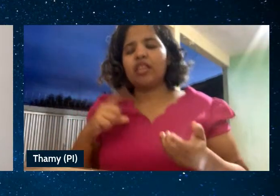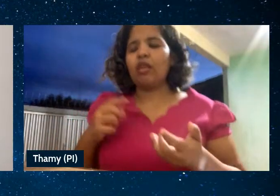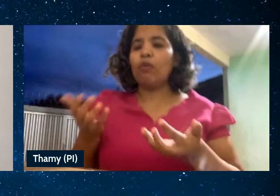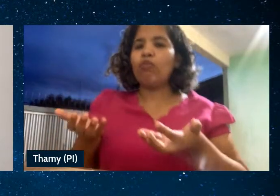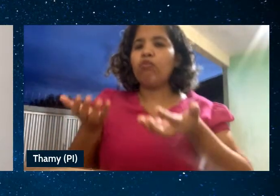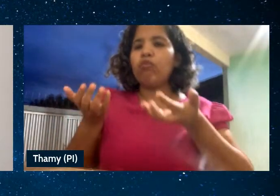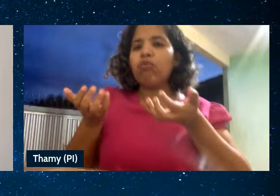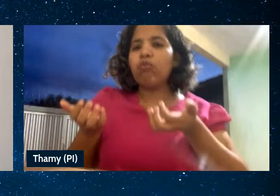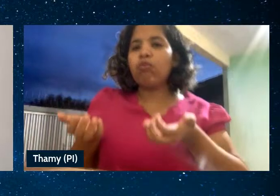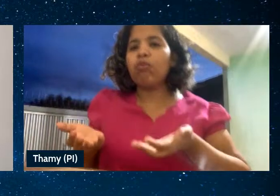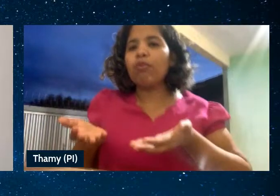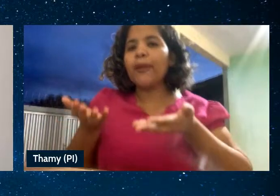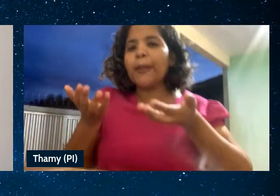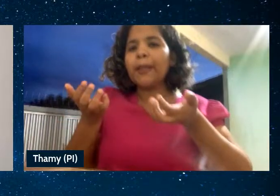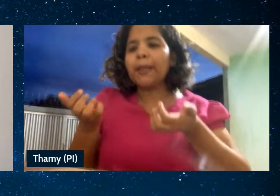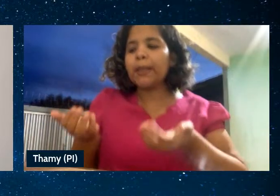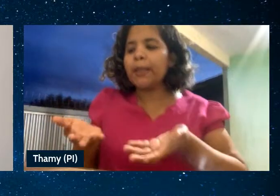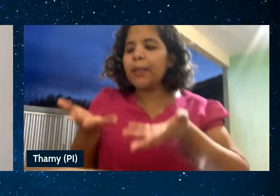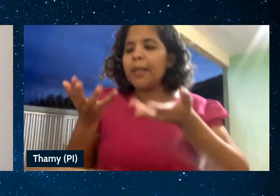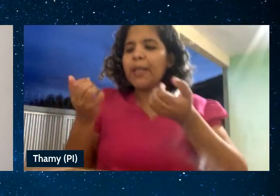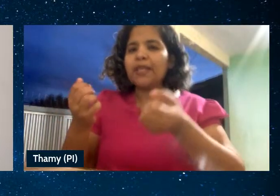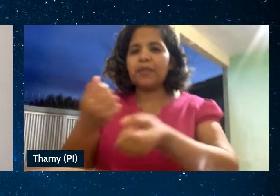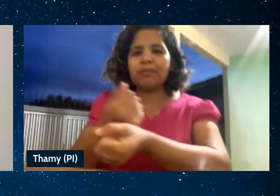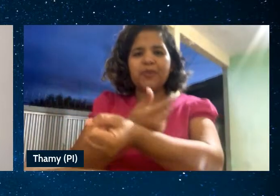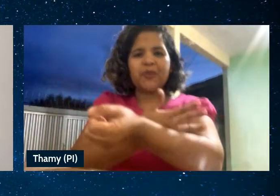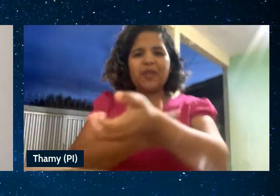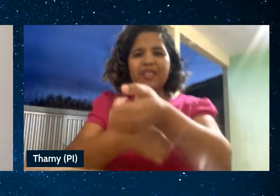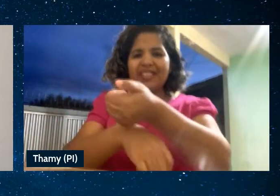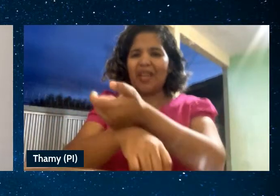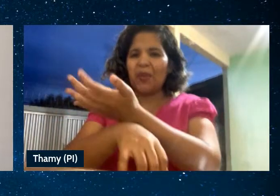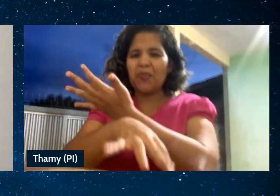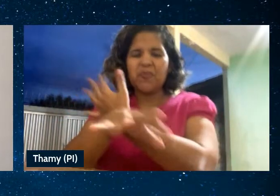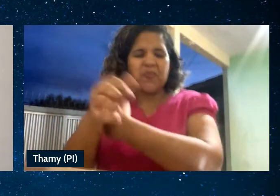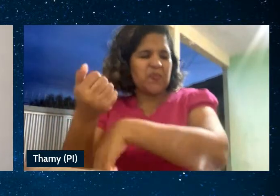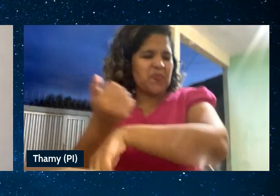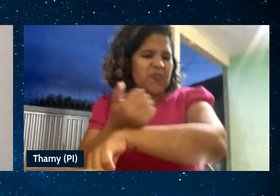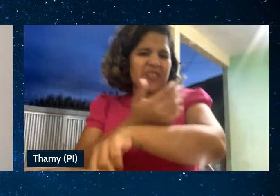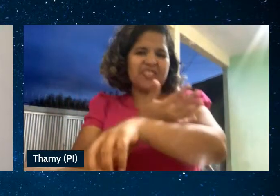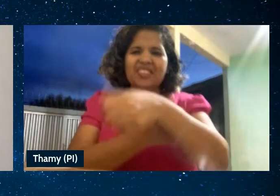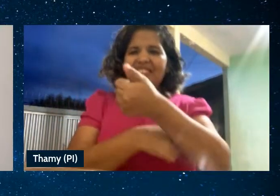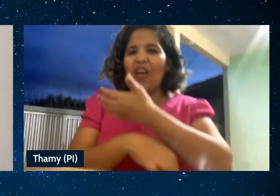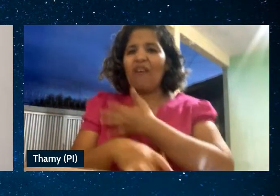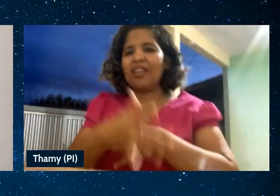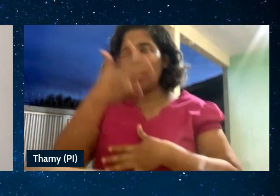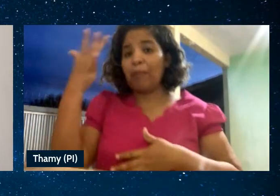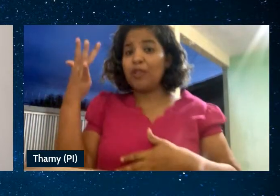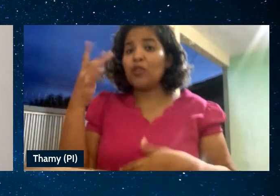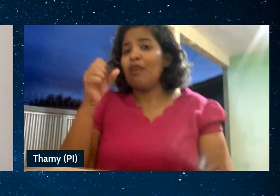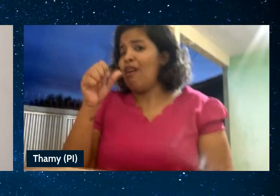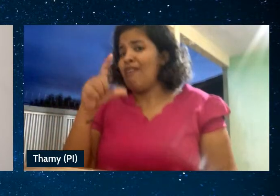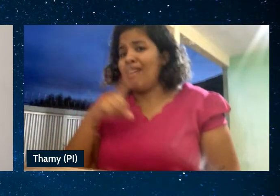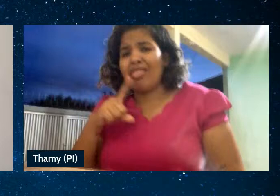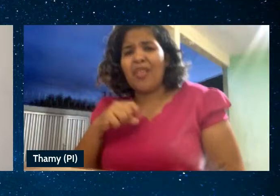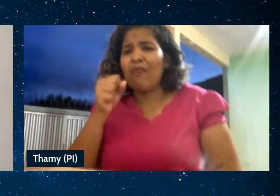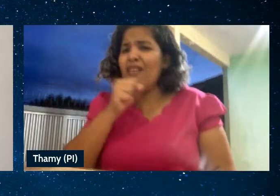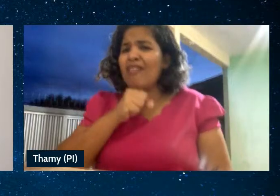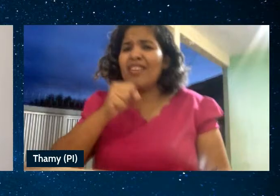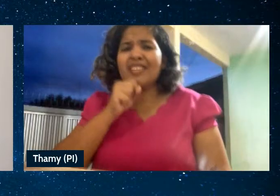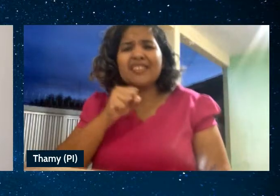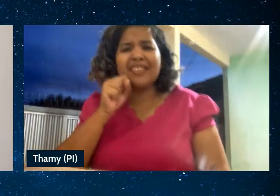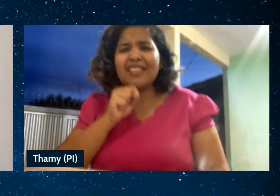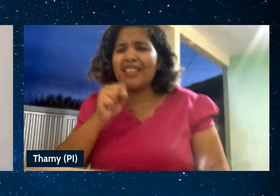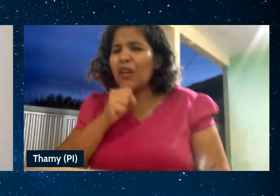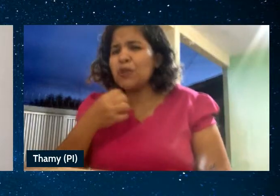emocional que vai mantê-lo com menos danos possíveis nessa caminhada né E ele fala que